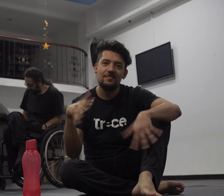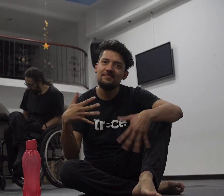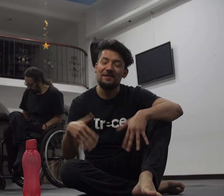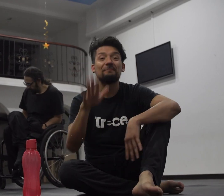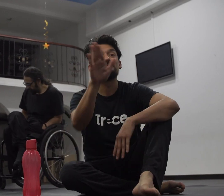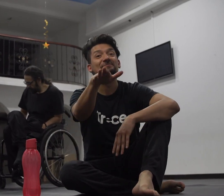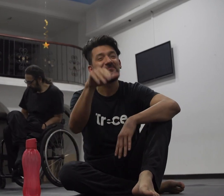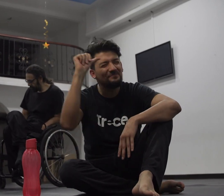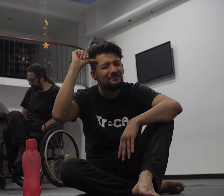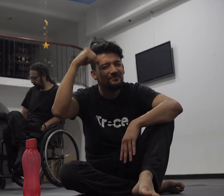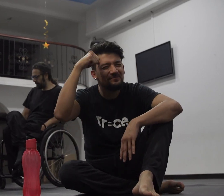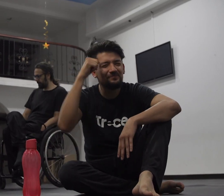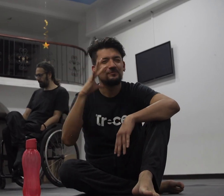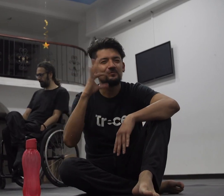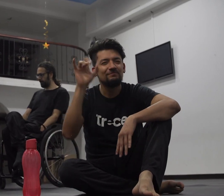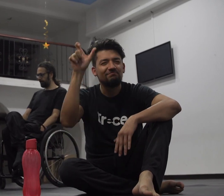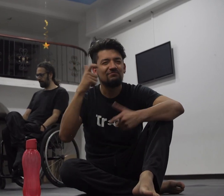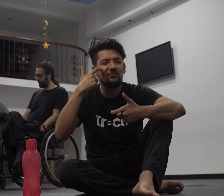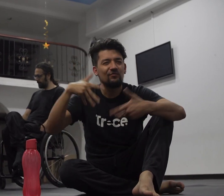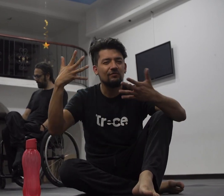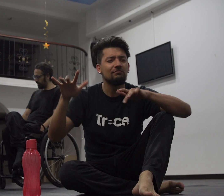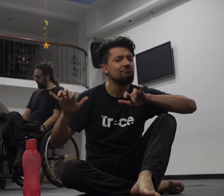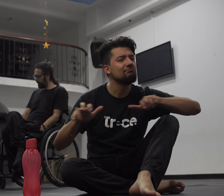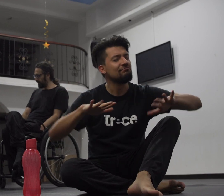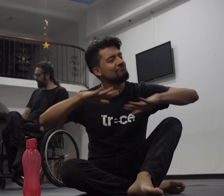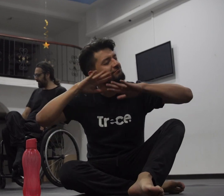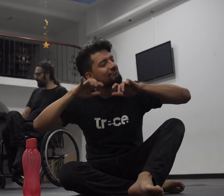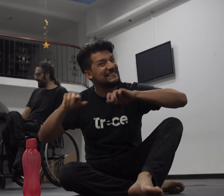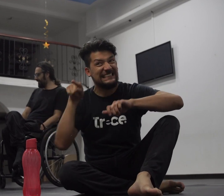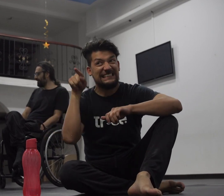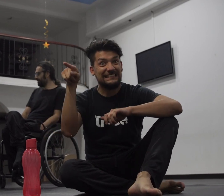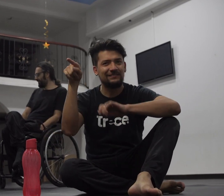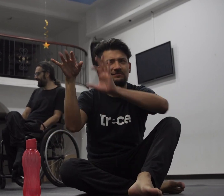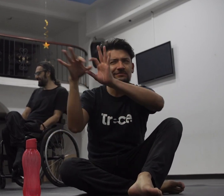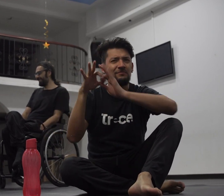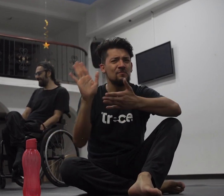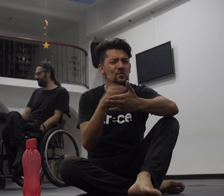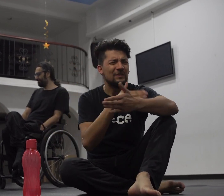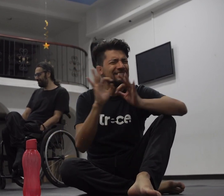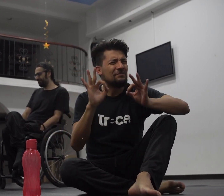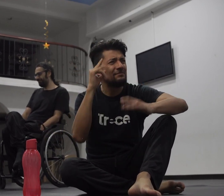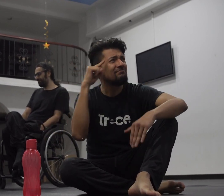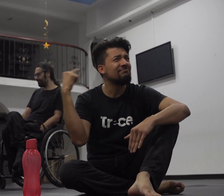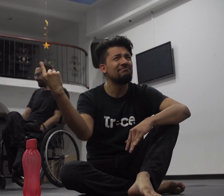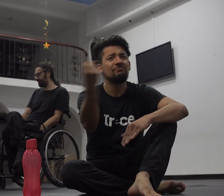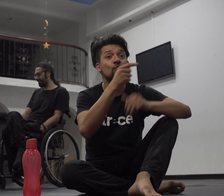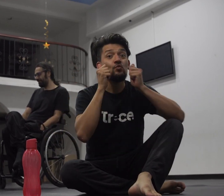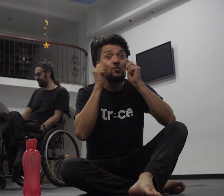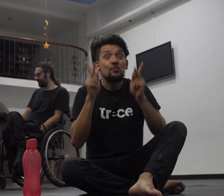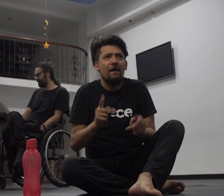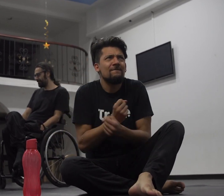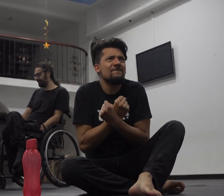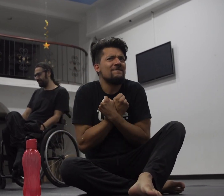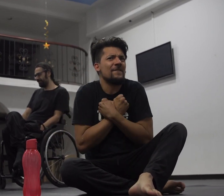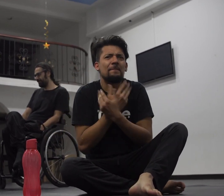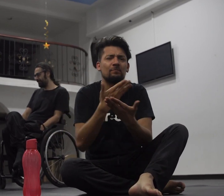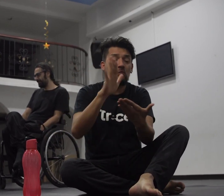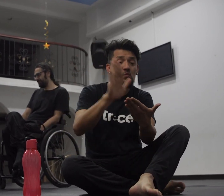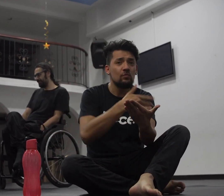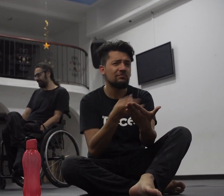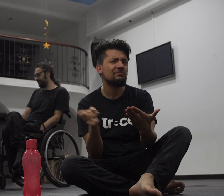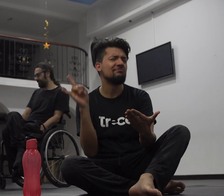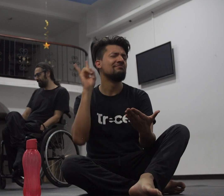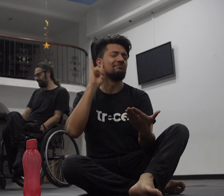que cansancio veníamos hablando de Beethoven y así como él todas las personas tenemos esta